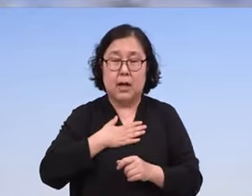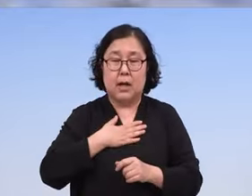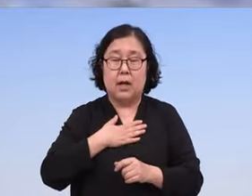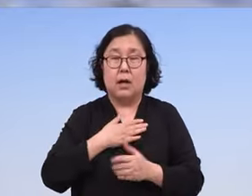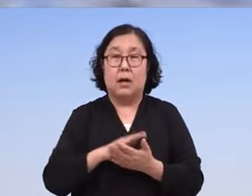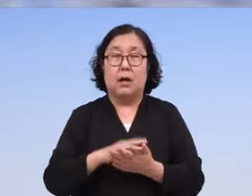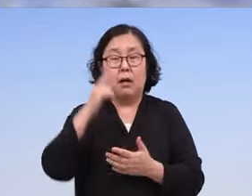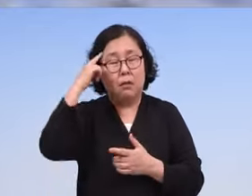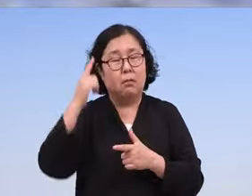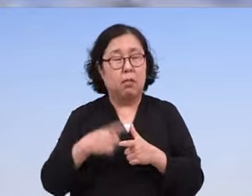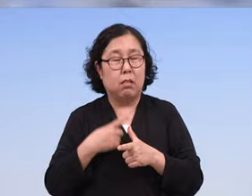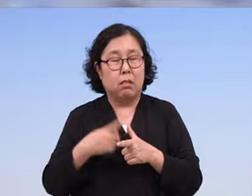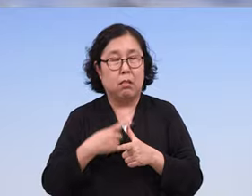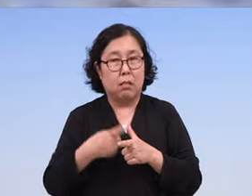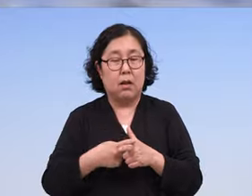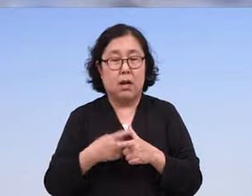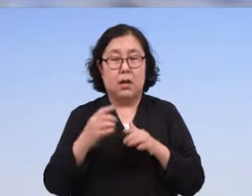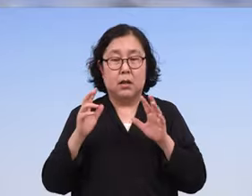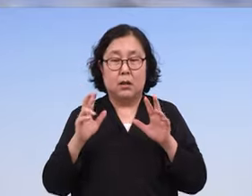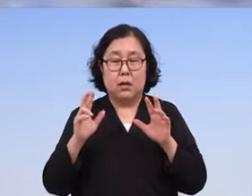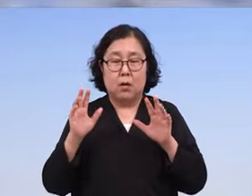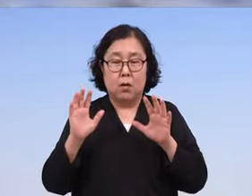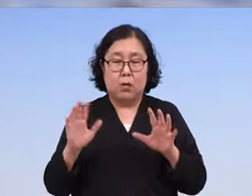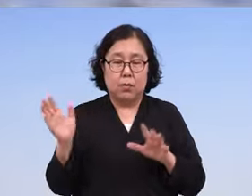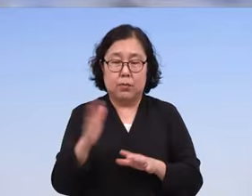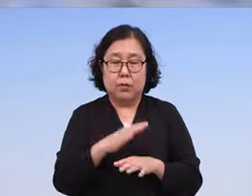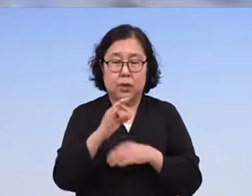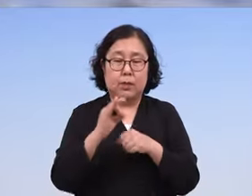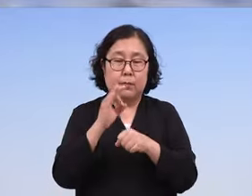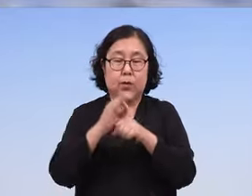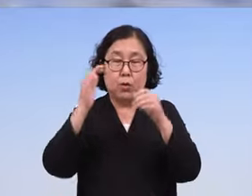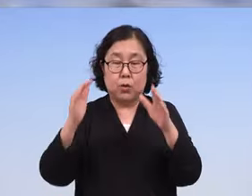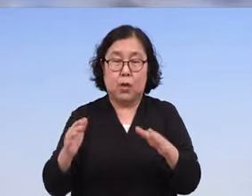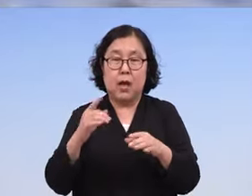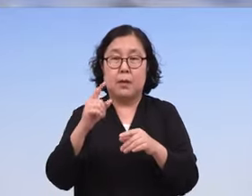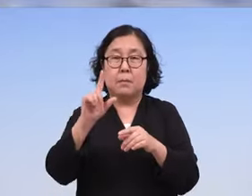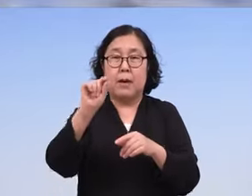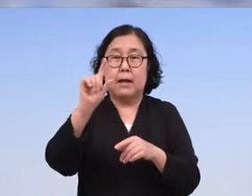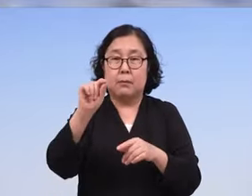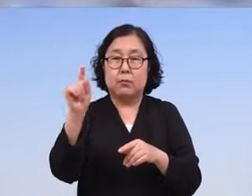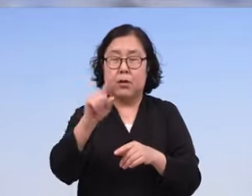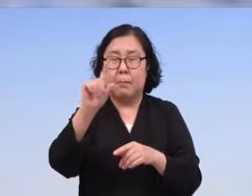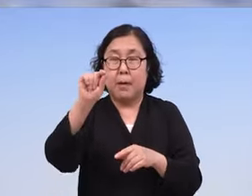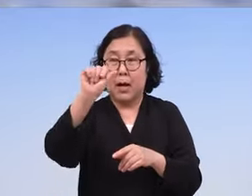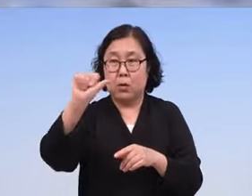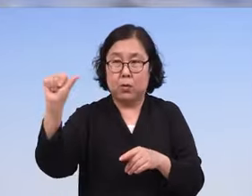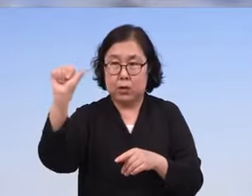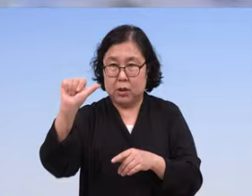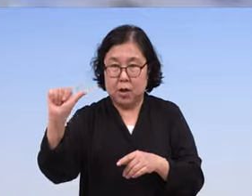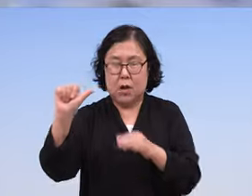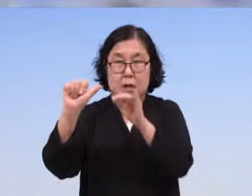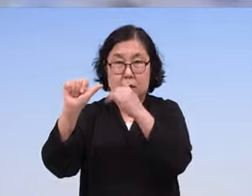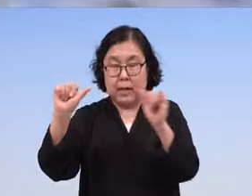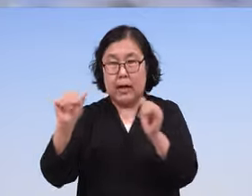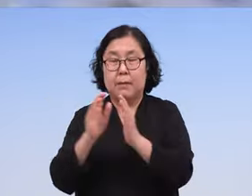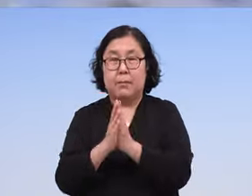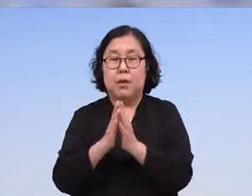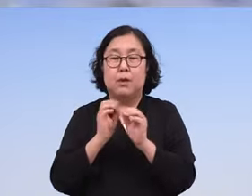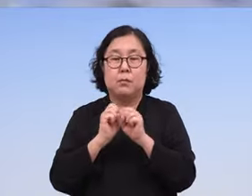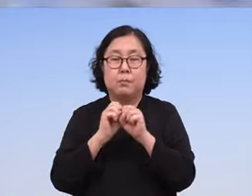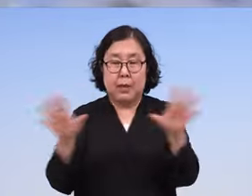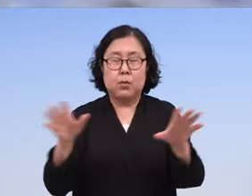자다가 얼떨결에 그러면 주님 내가 오늘부터 10년에 걸쳐서 10,000명에서 15,000명을 파송하겠습니다. 여러분 우리